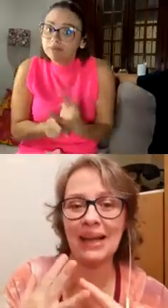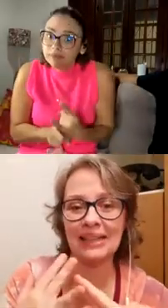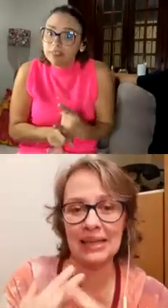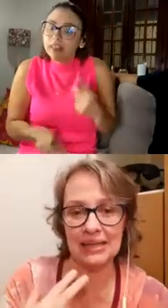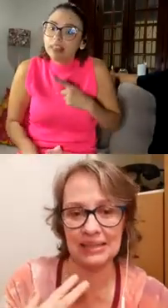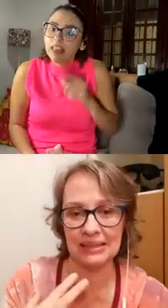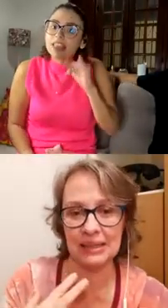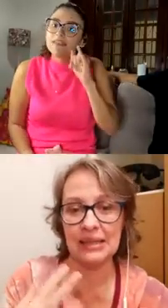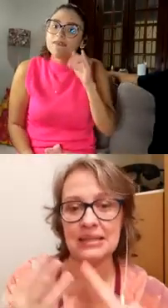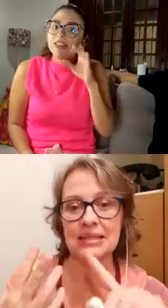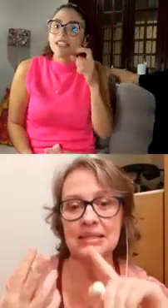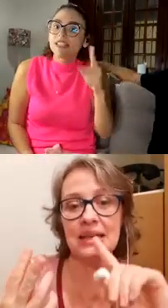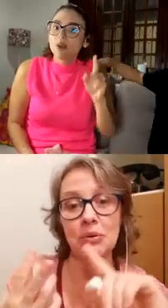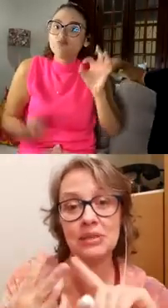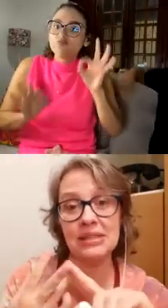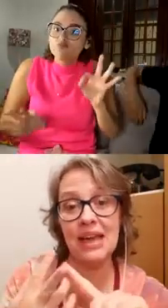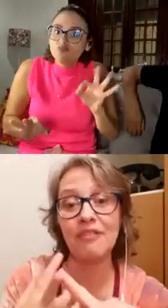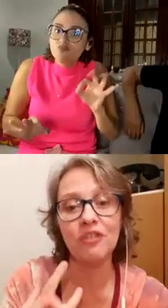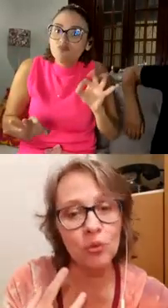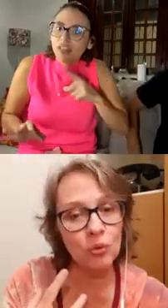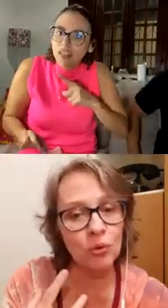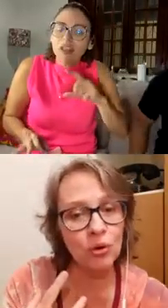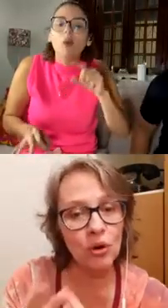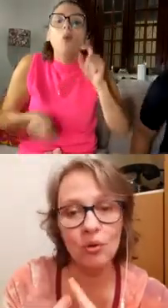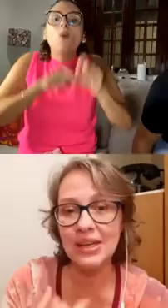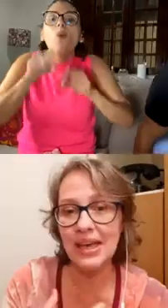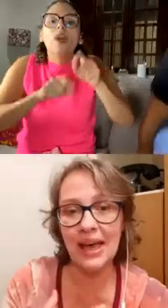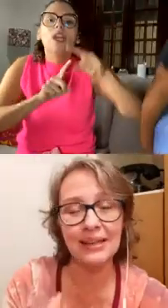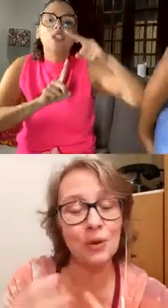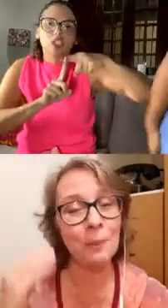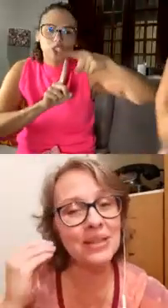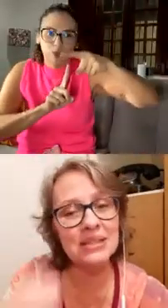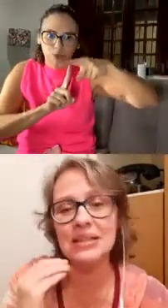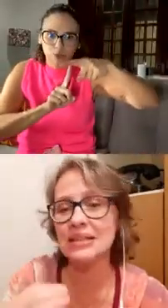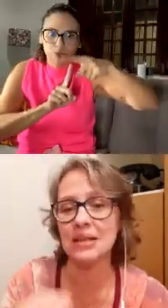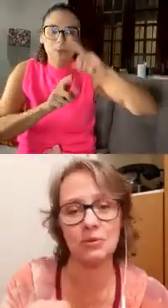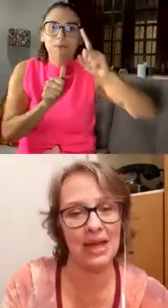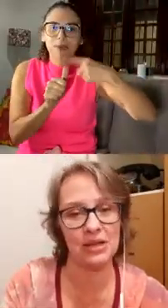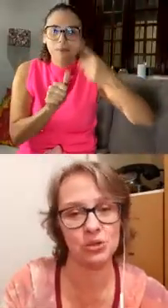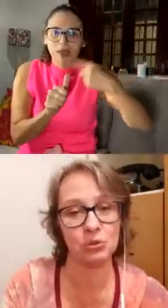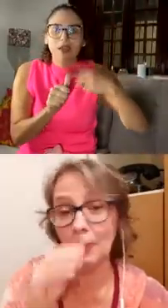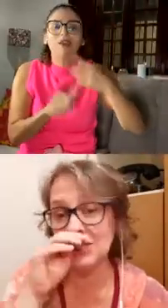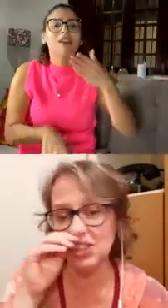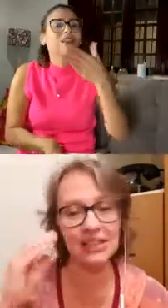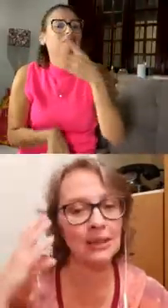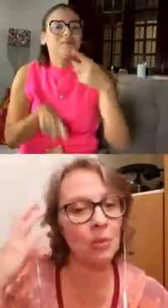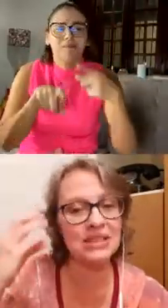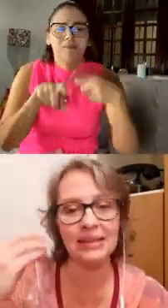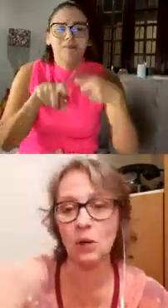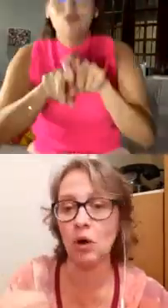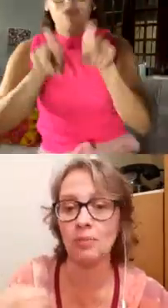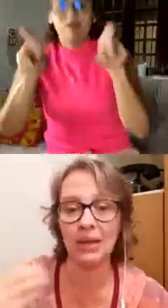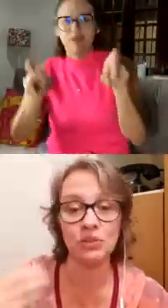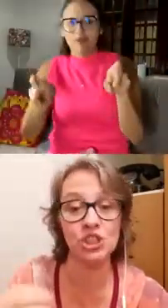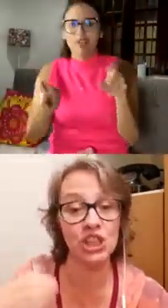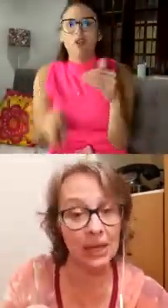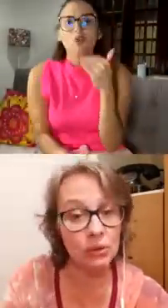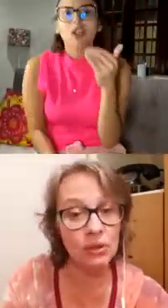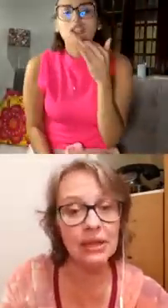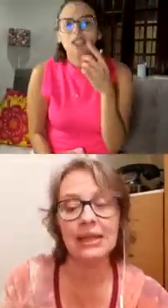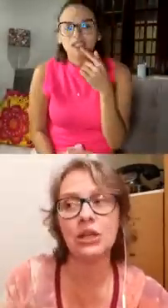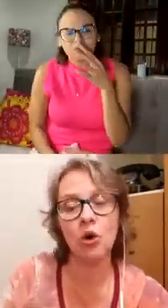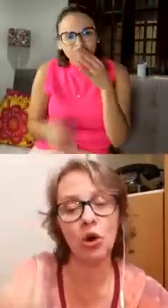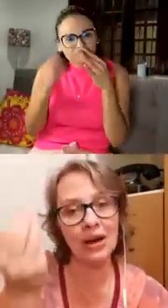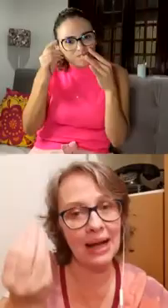é bacteriana, se é fungo, o que é. Então precisa ir no médico. Não adianta começar a ter corrimento e